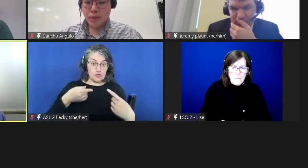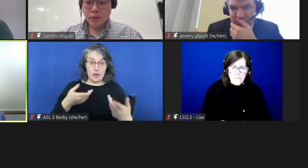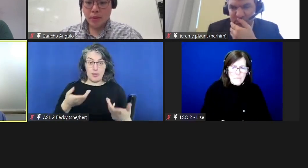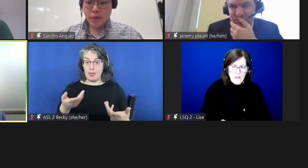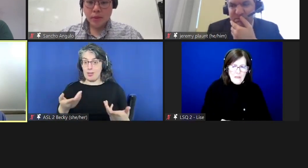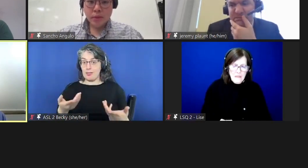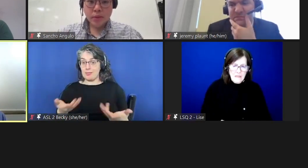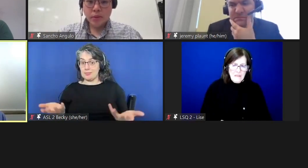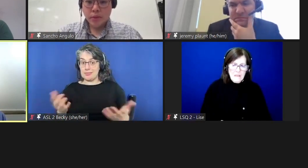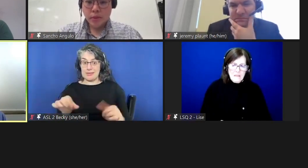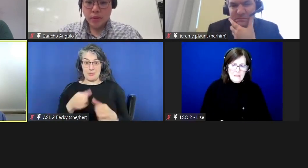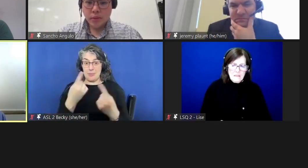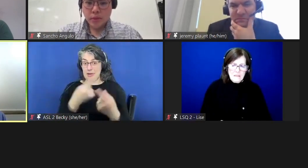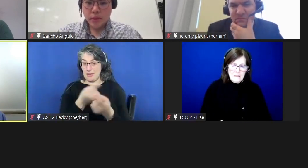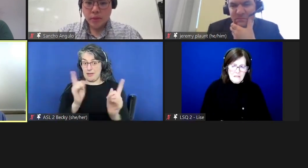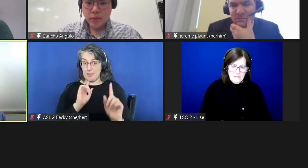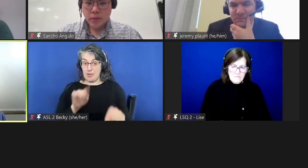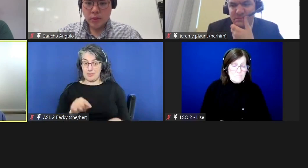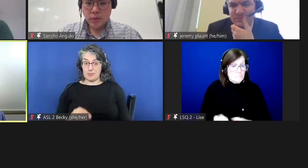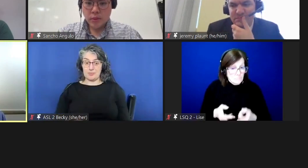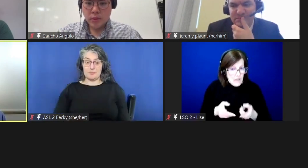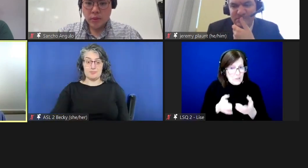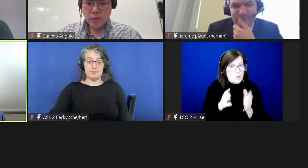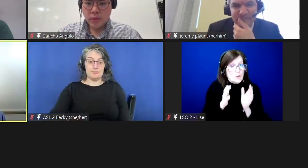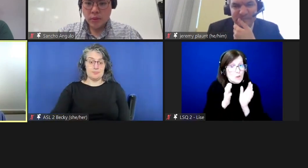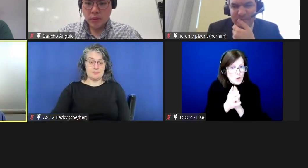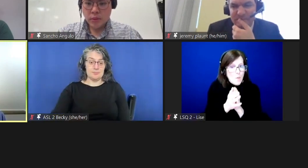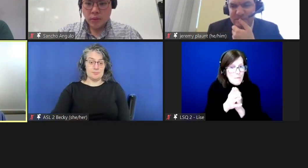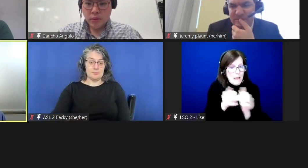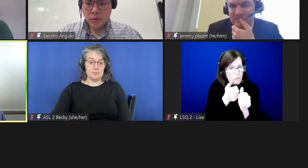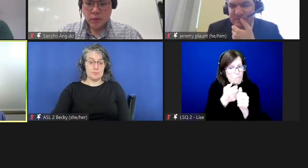je vous demande de les consulter